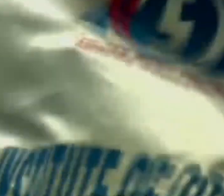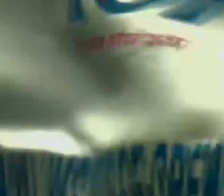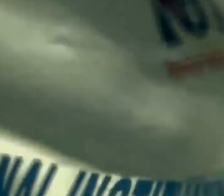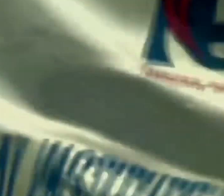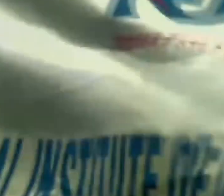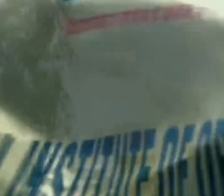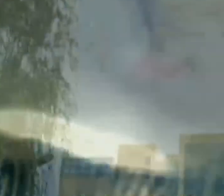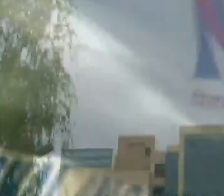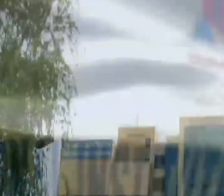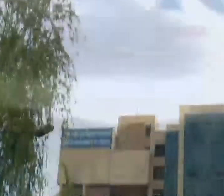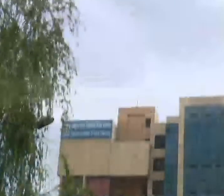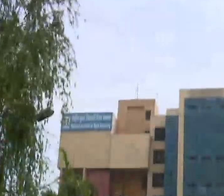विद्यालय जो मुक्त हो